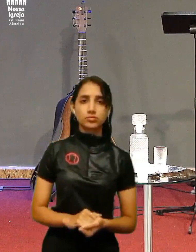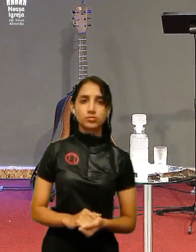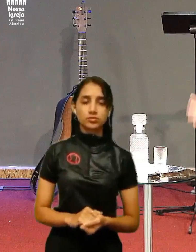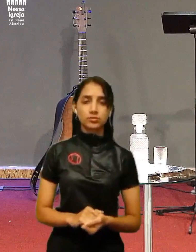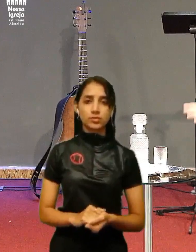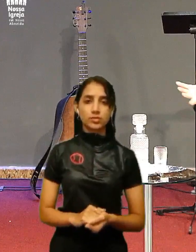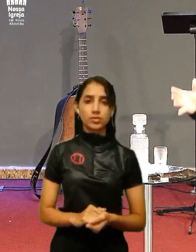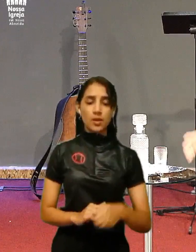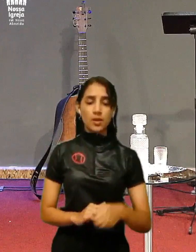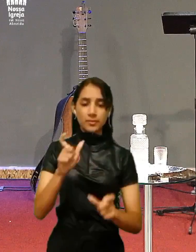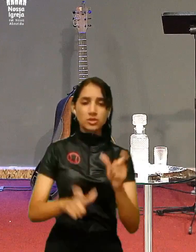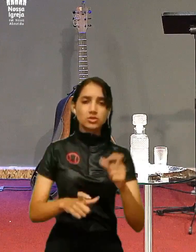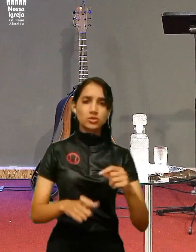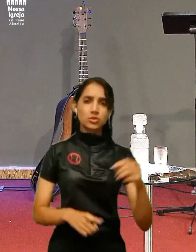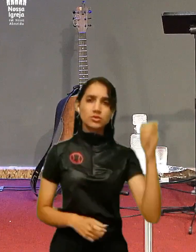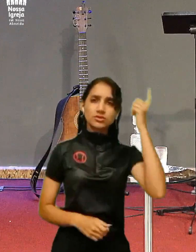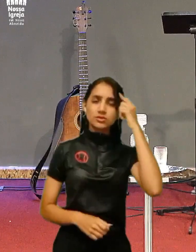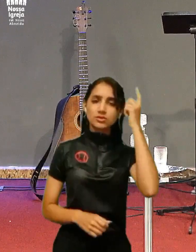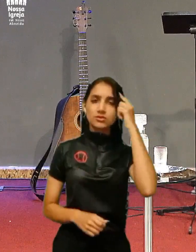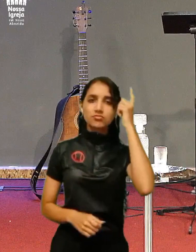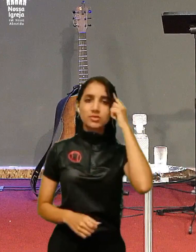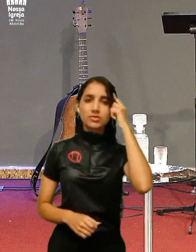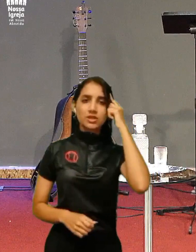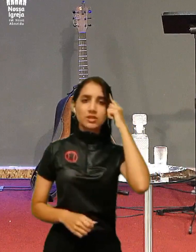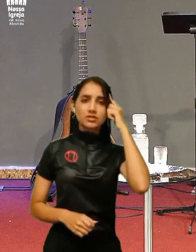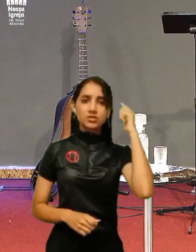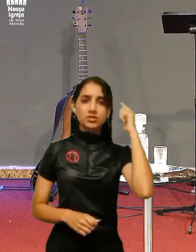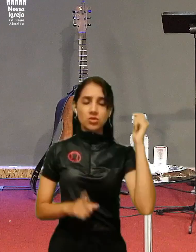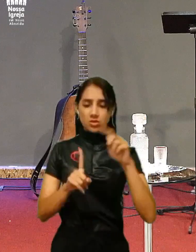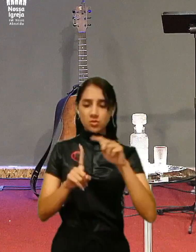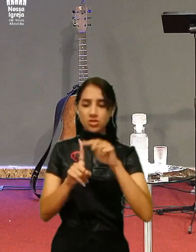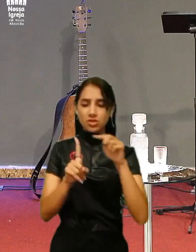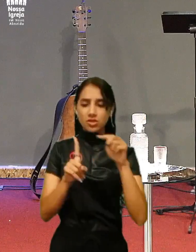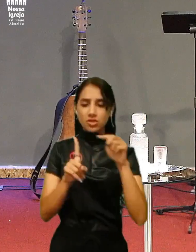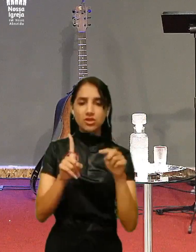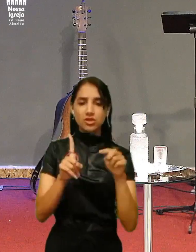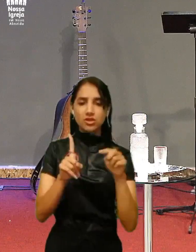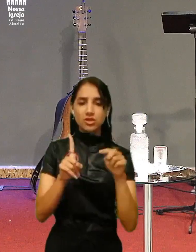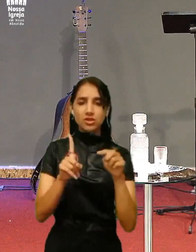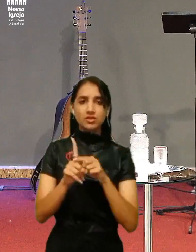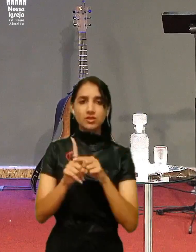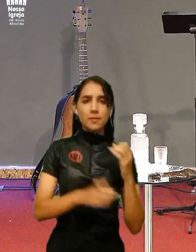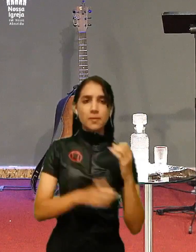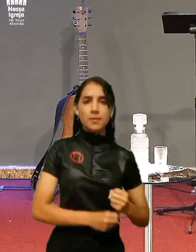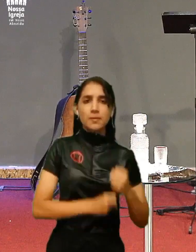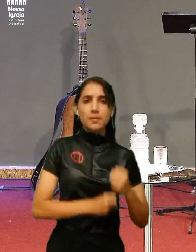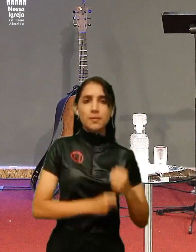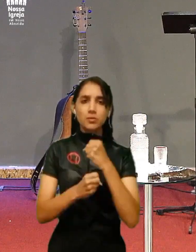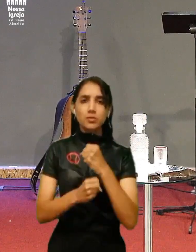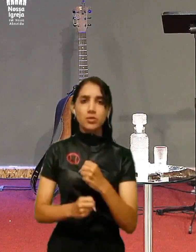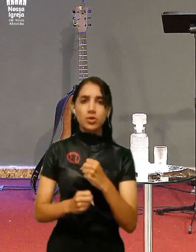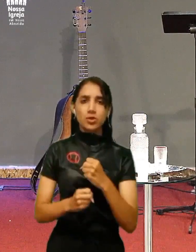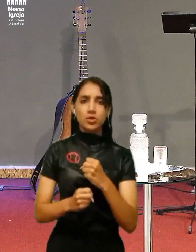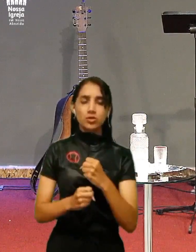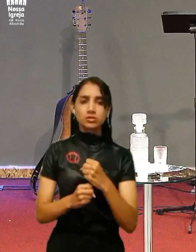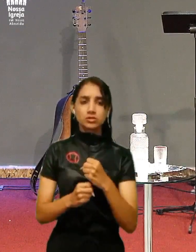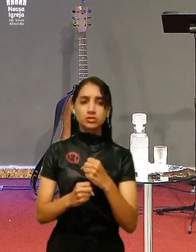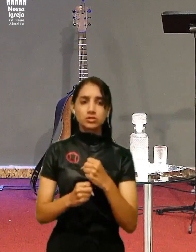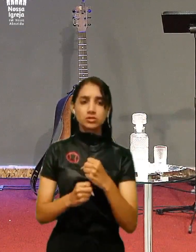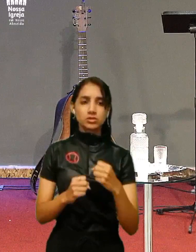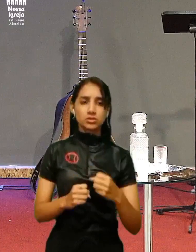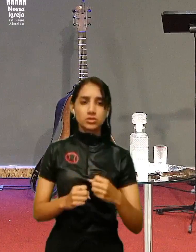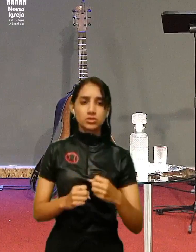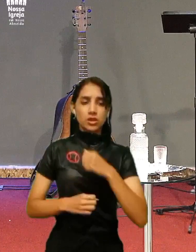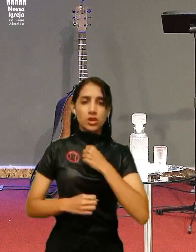é conveniente naquele momento, que tem o direito de matar uma criança indefesa. E boa parte da